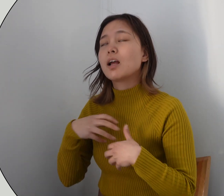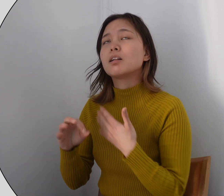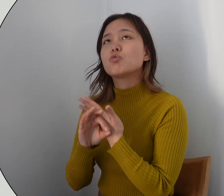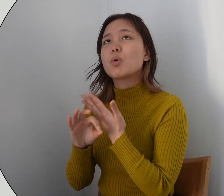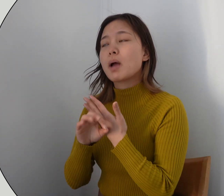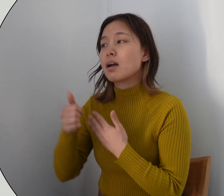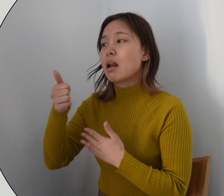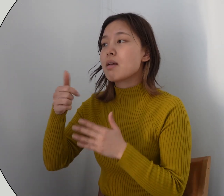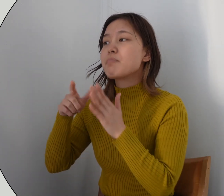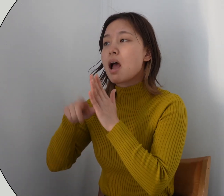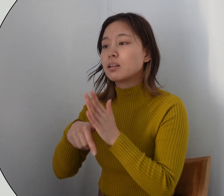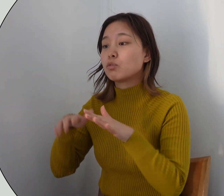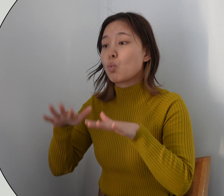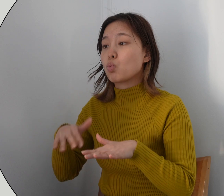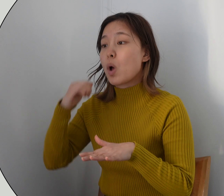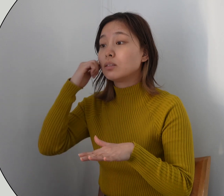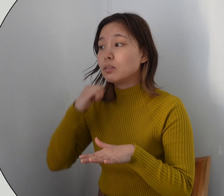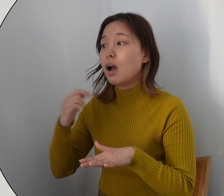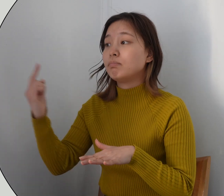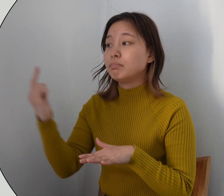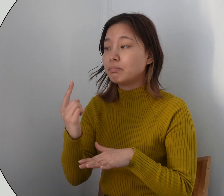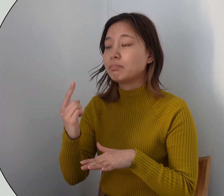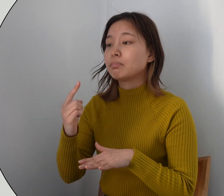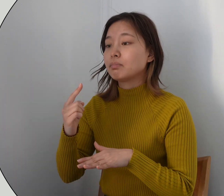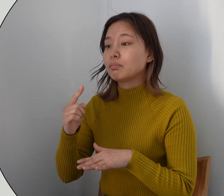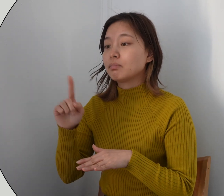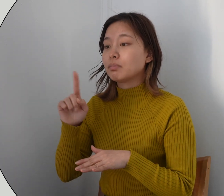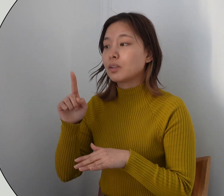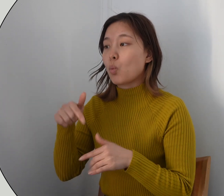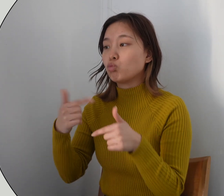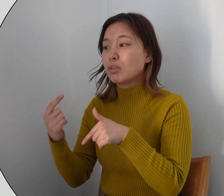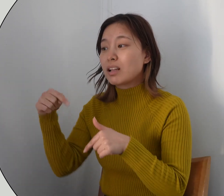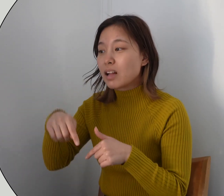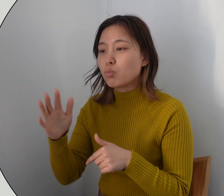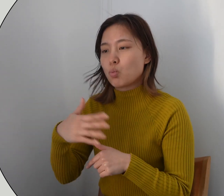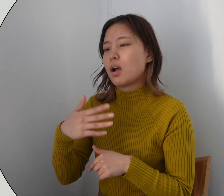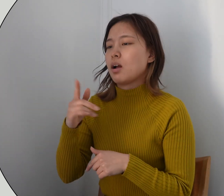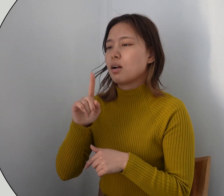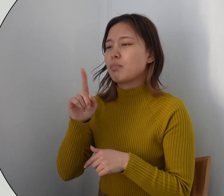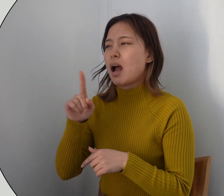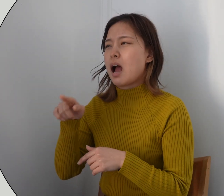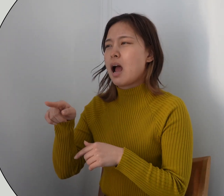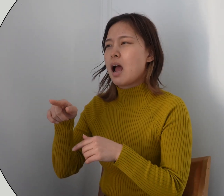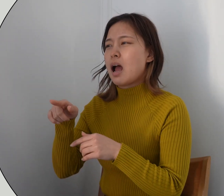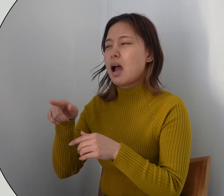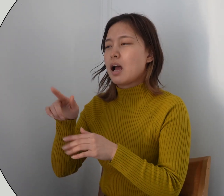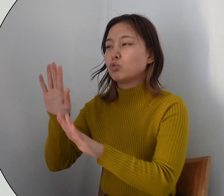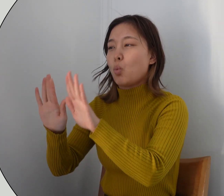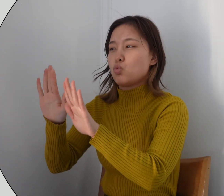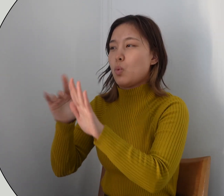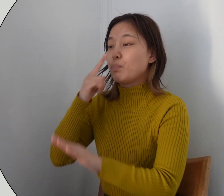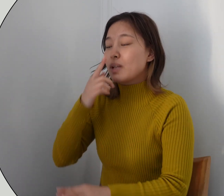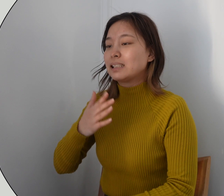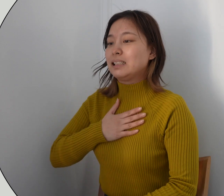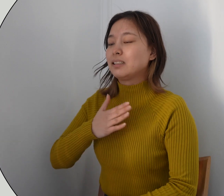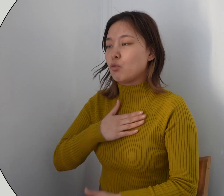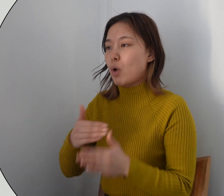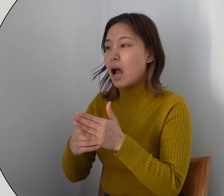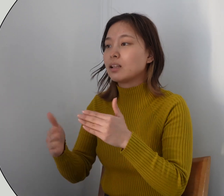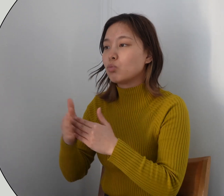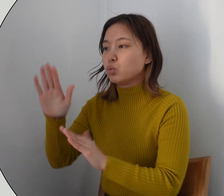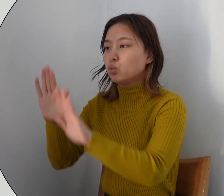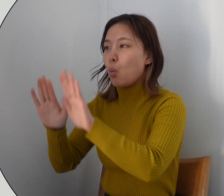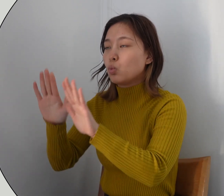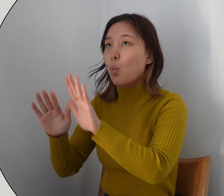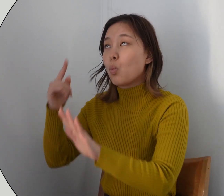ですそれで実際に真似する例えば彼の場合今朝遅れてきた時とか私が知っている範囲